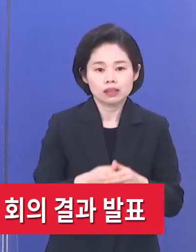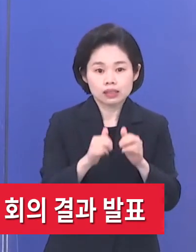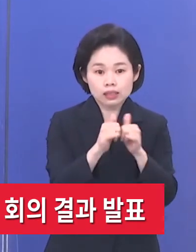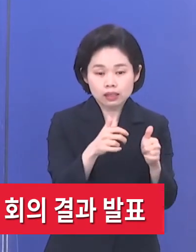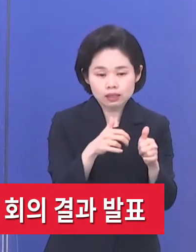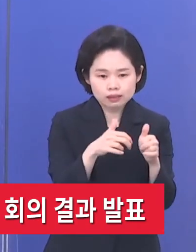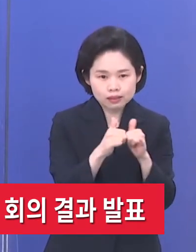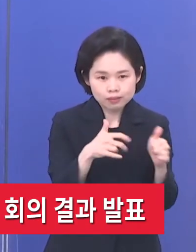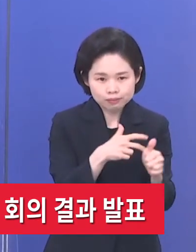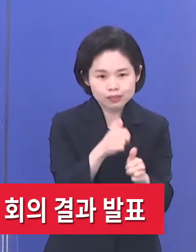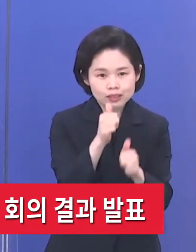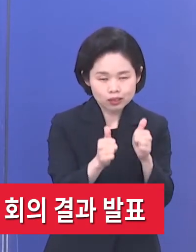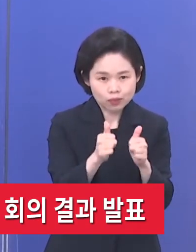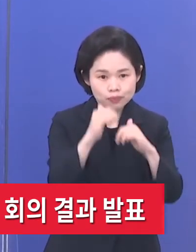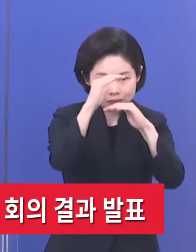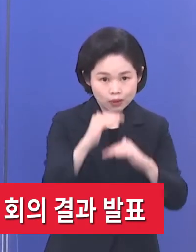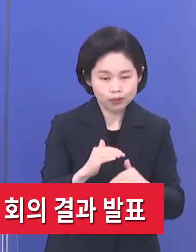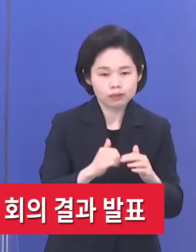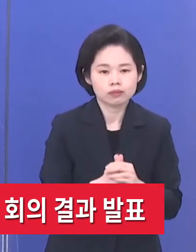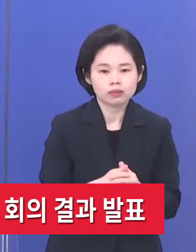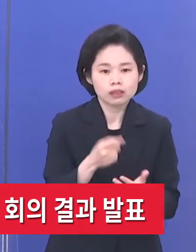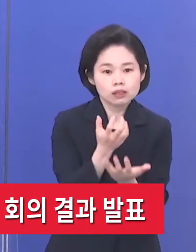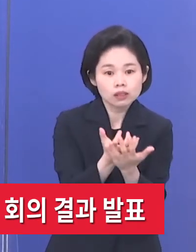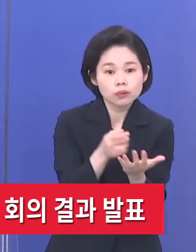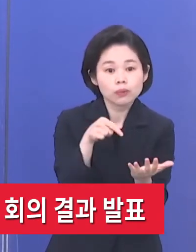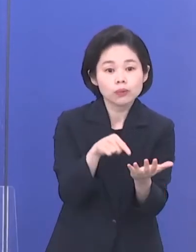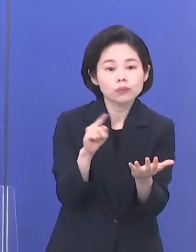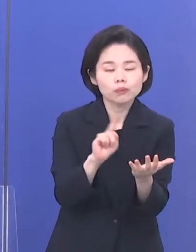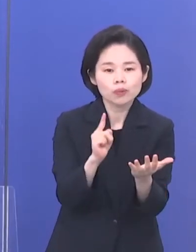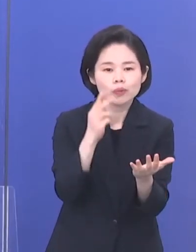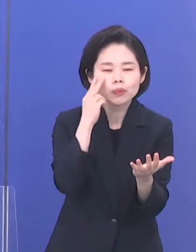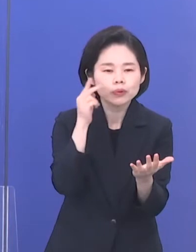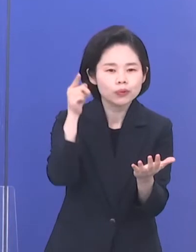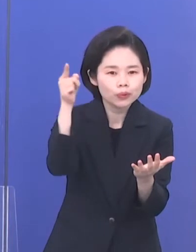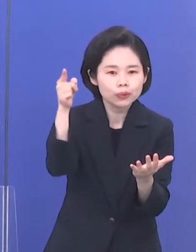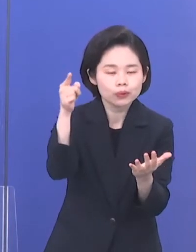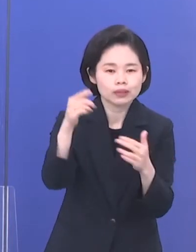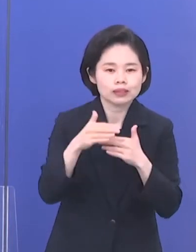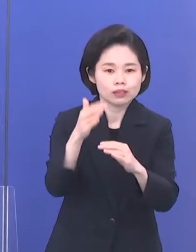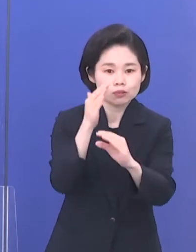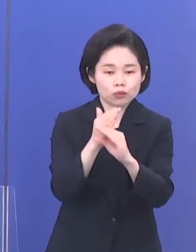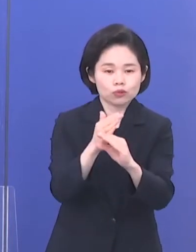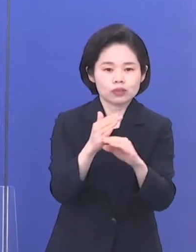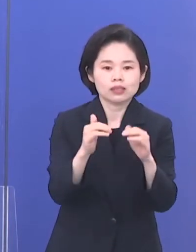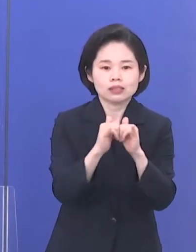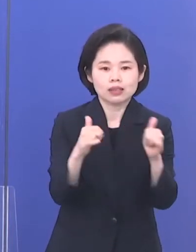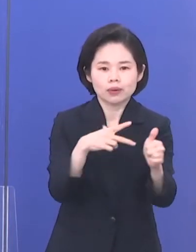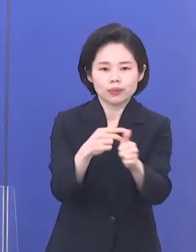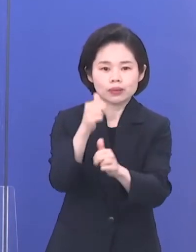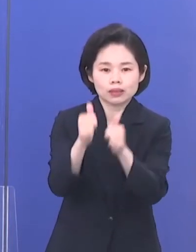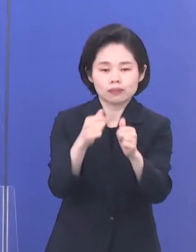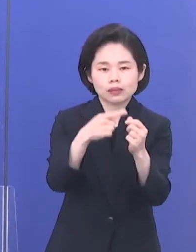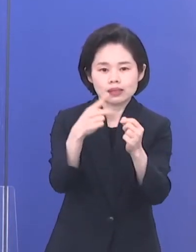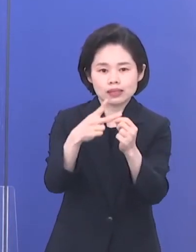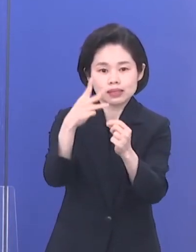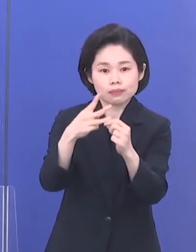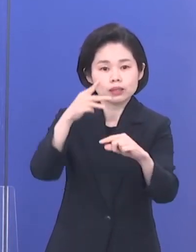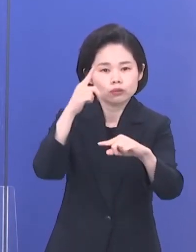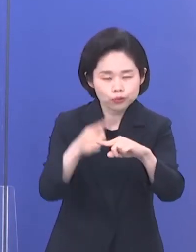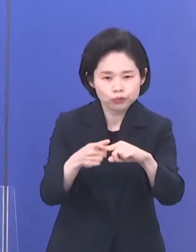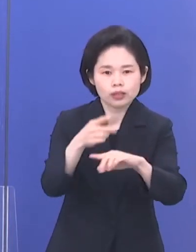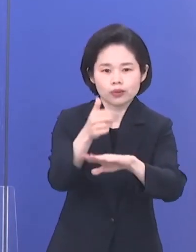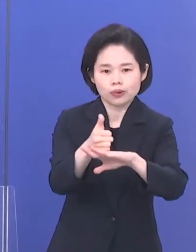임상시험 개요입니다. 제출된 임상시험 자료는 미국에서 진행 중인 임상 1, 2, 3상의